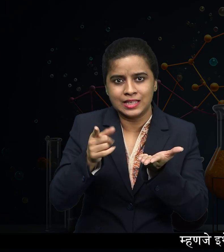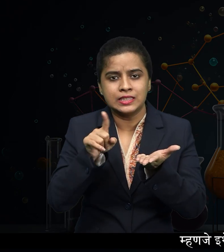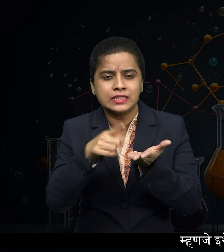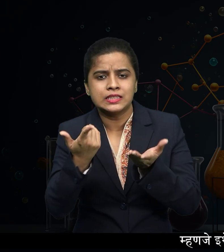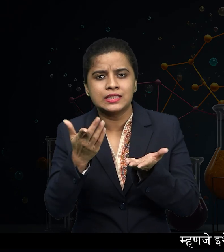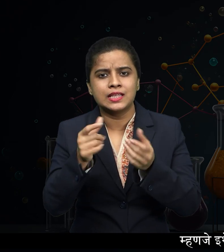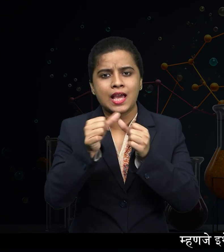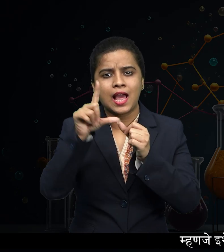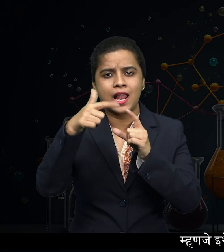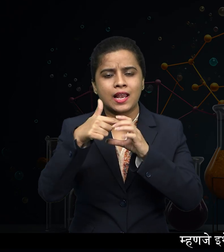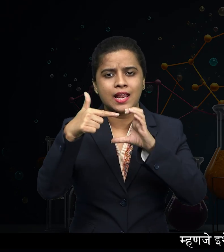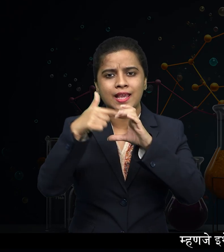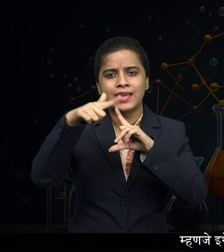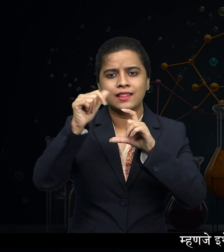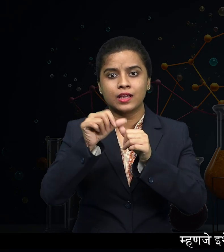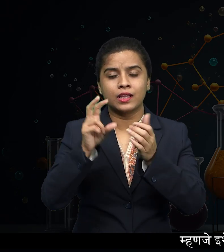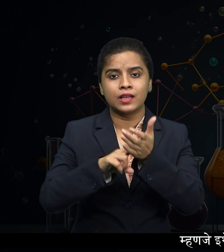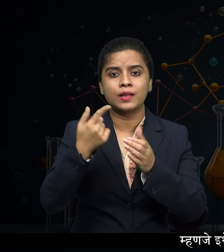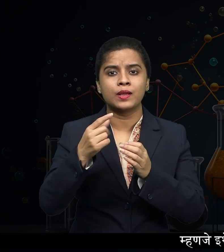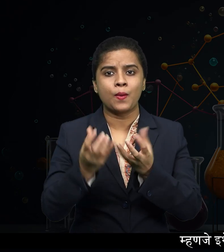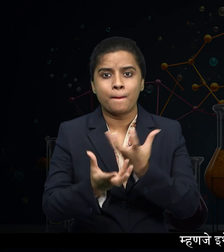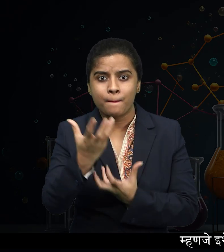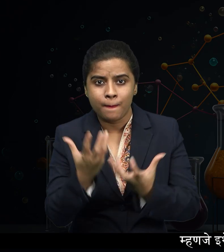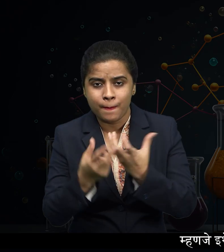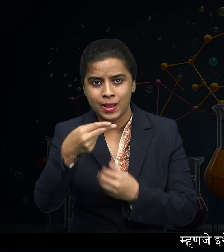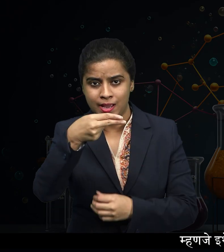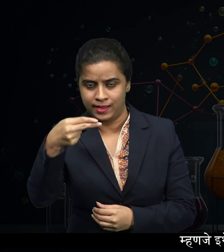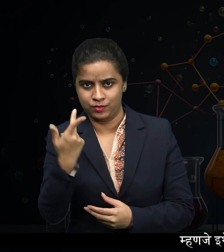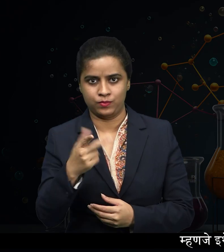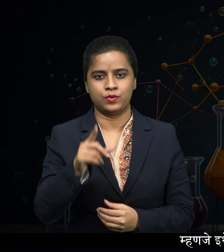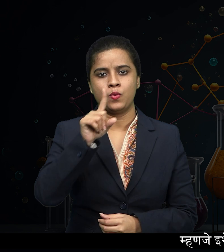म्हणजे इथेन उकल बिंदू बरोबर 184 K.